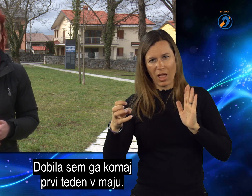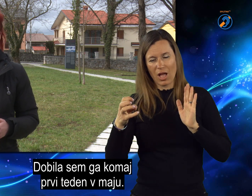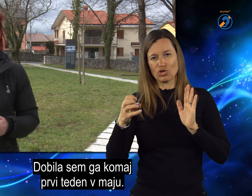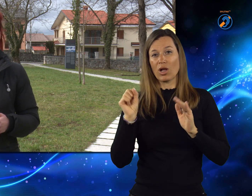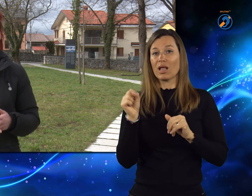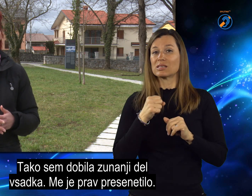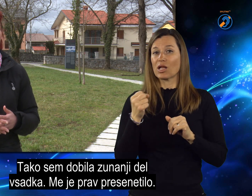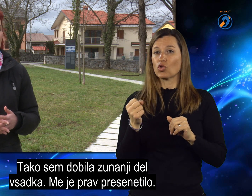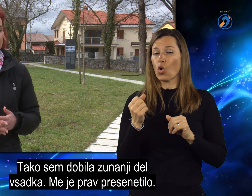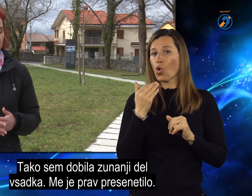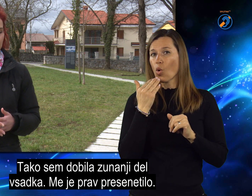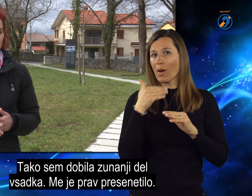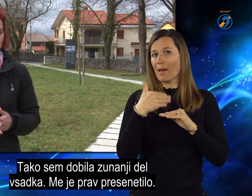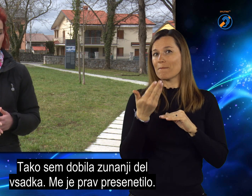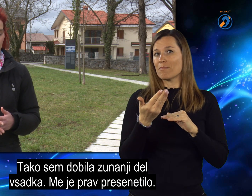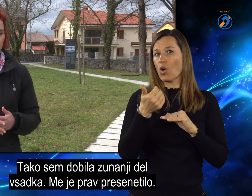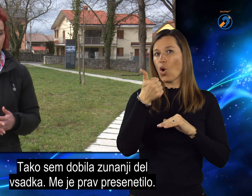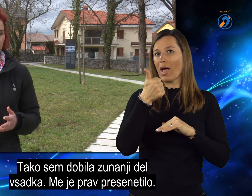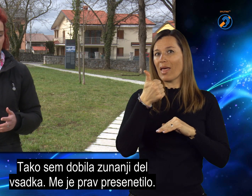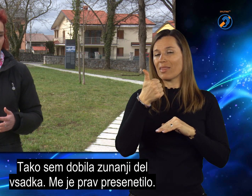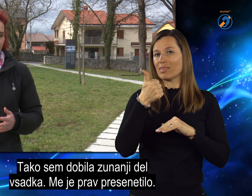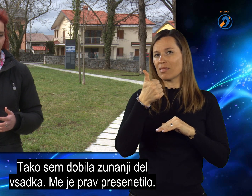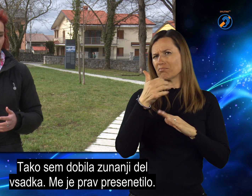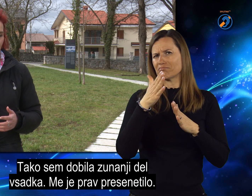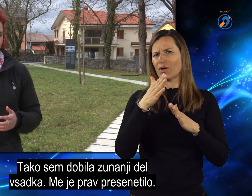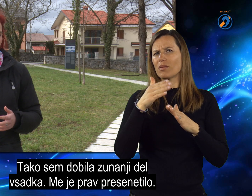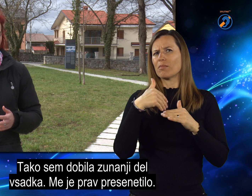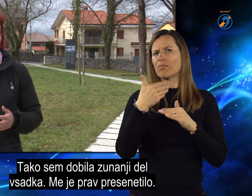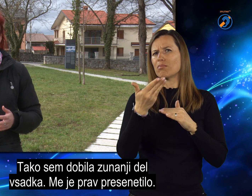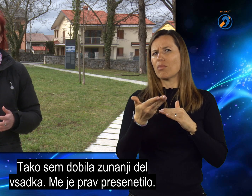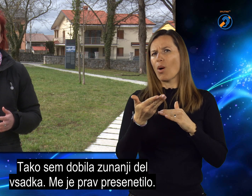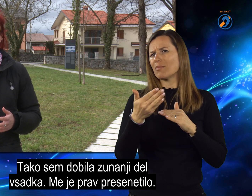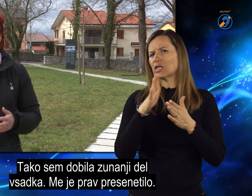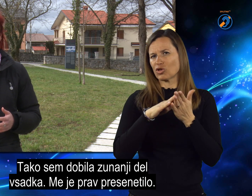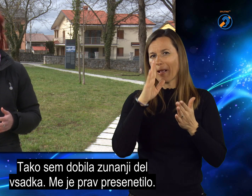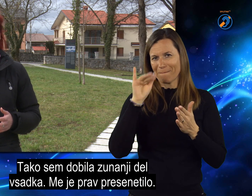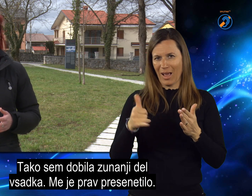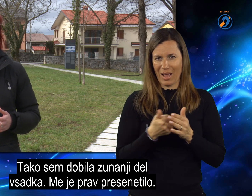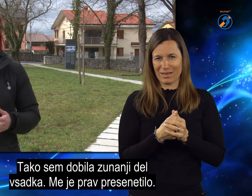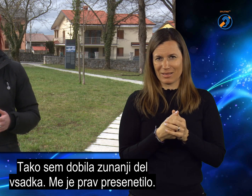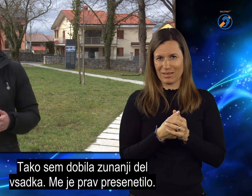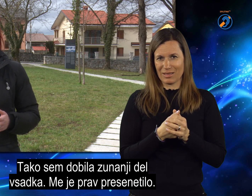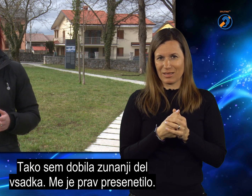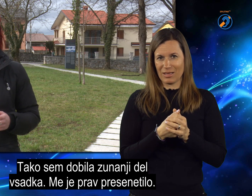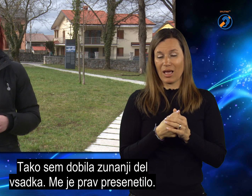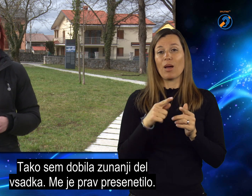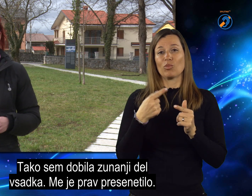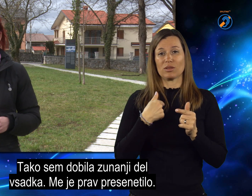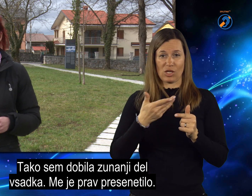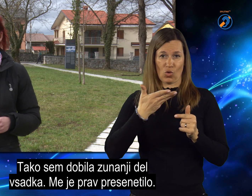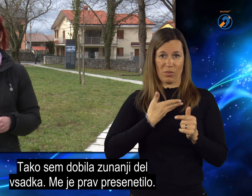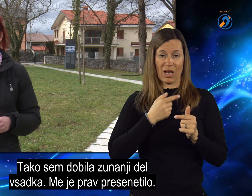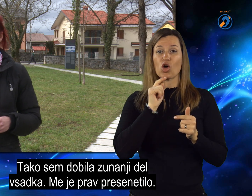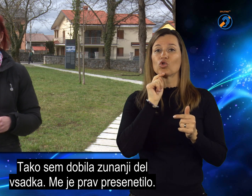maju. In tako sem dobila zunanji del implanta. Me